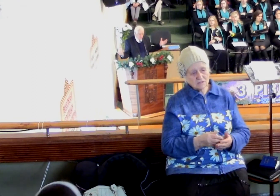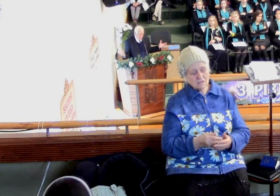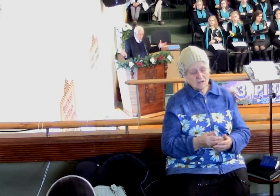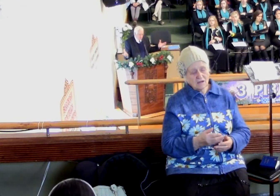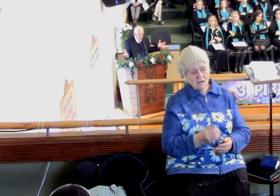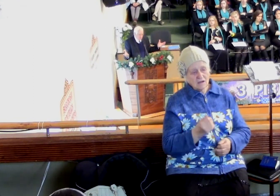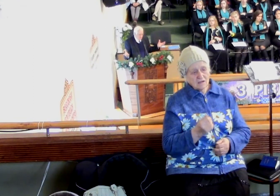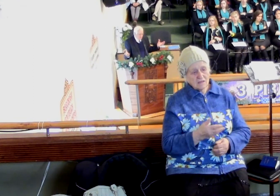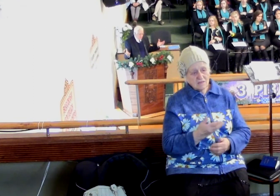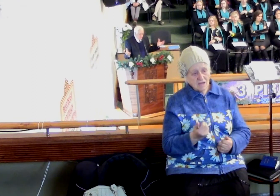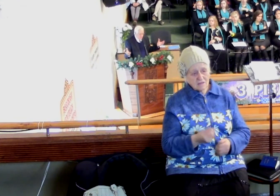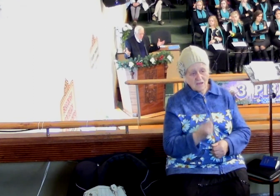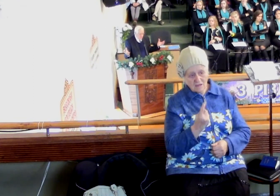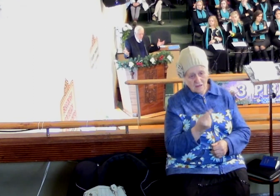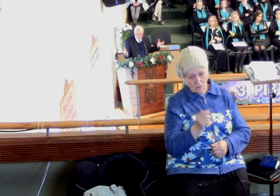ни одного.